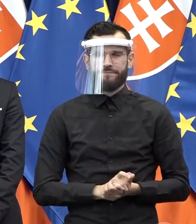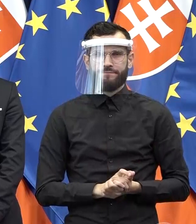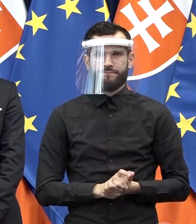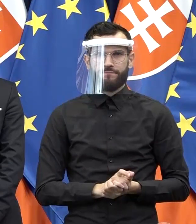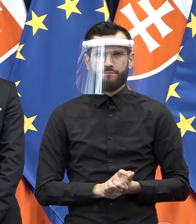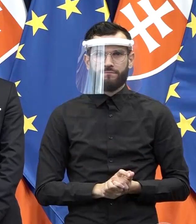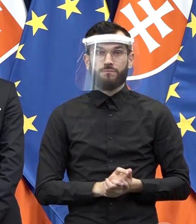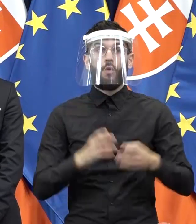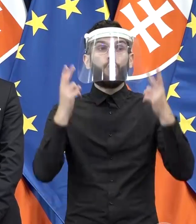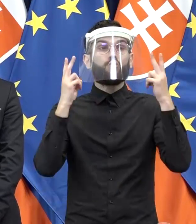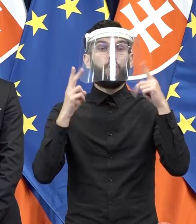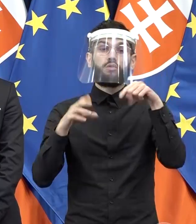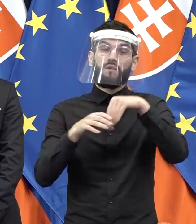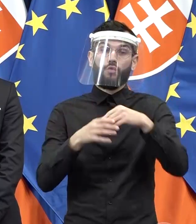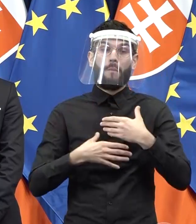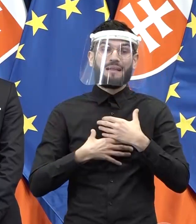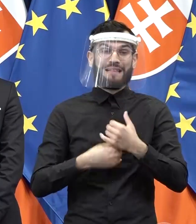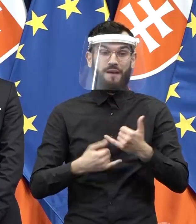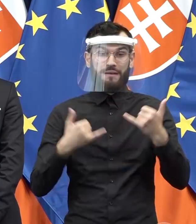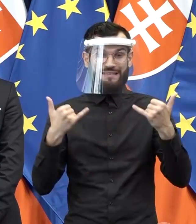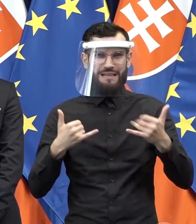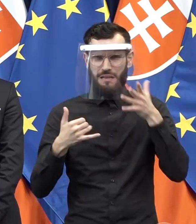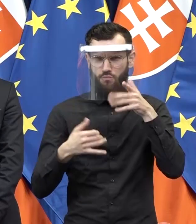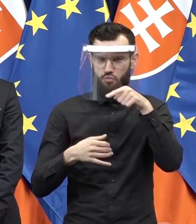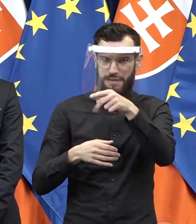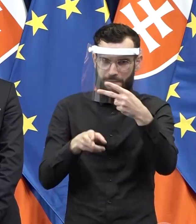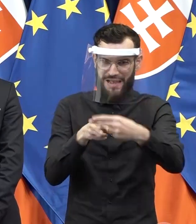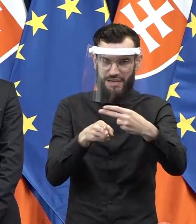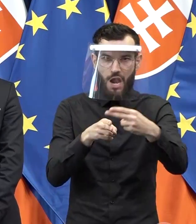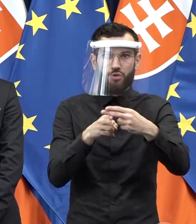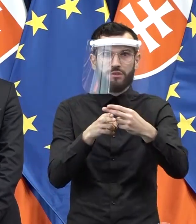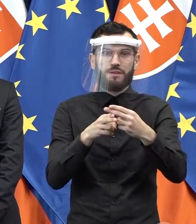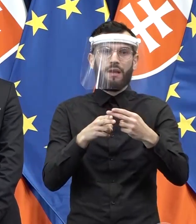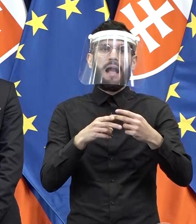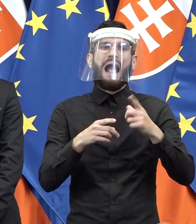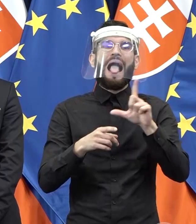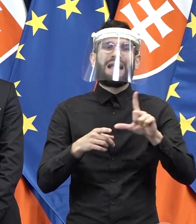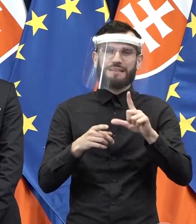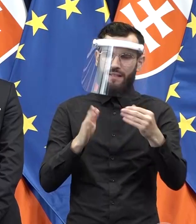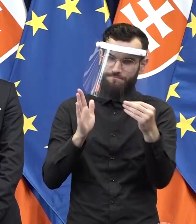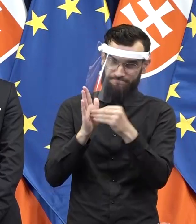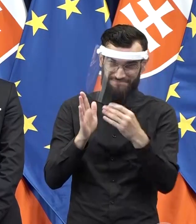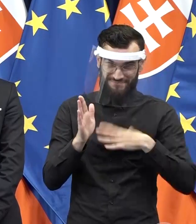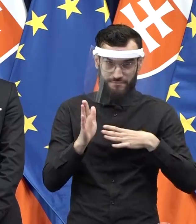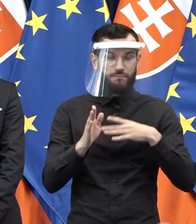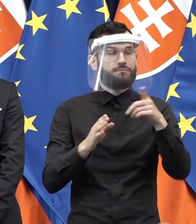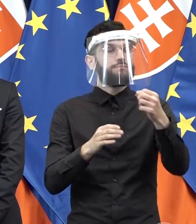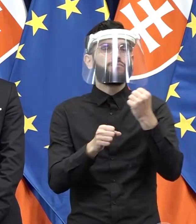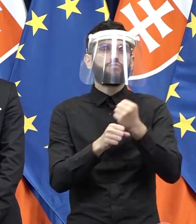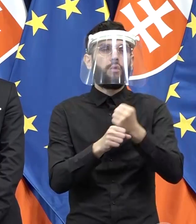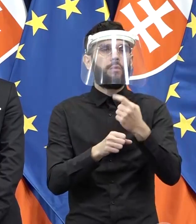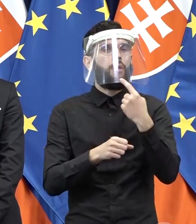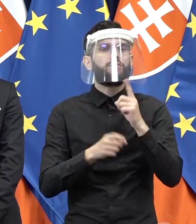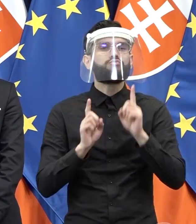Veľmi dôležité z toho návrhu, ktorý teda aj dnes príde v skrátenom legislatívnom konaní, bude, že sa stanovi, že nebudú